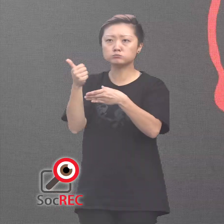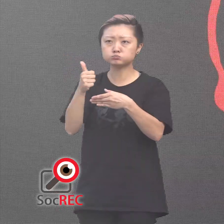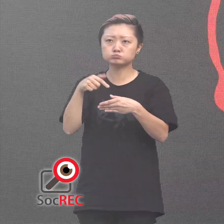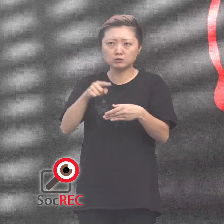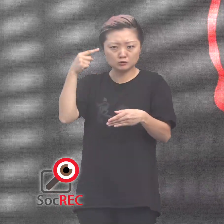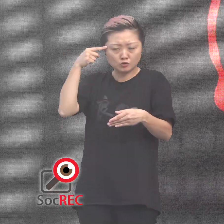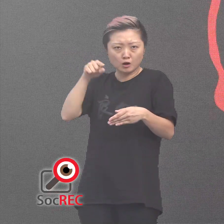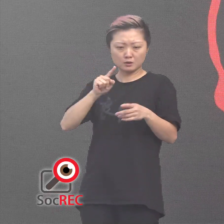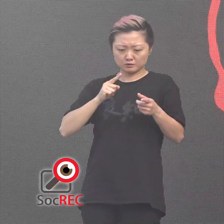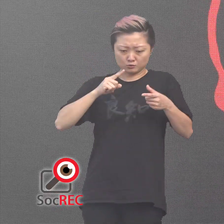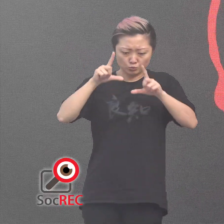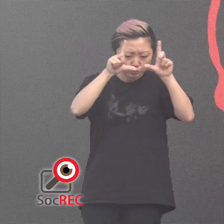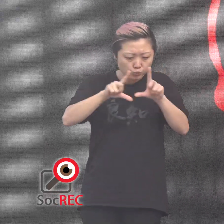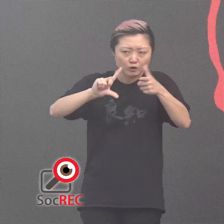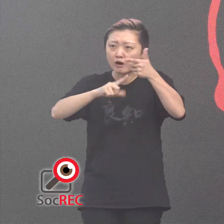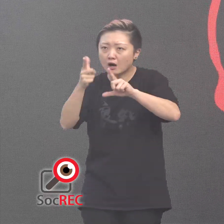由的生活方式。